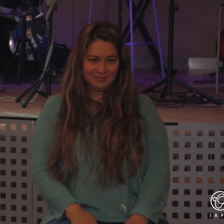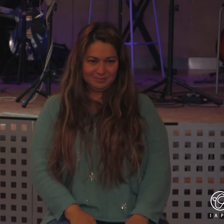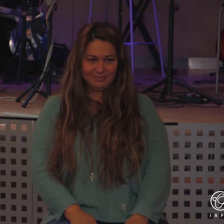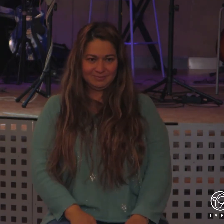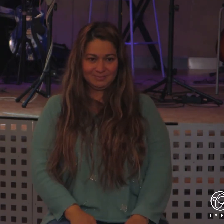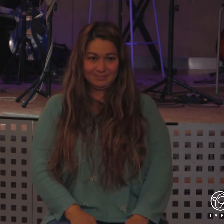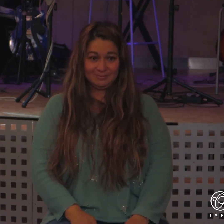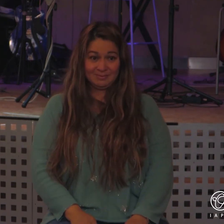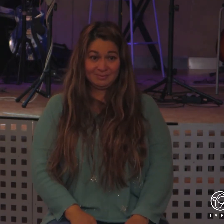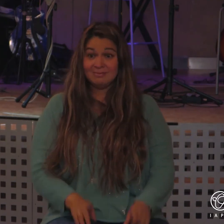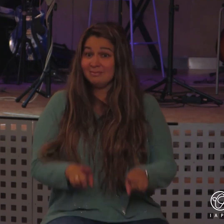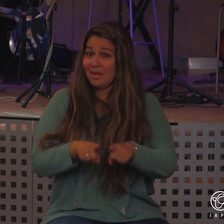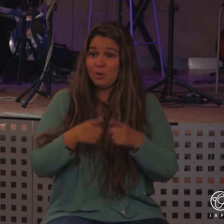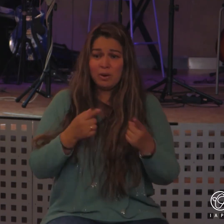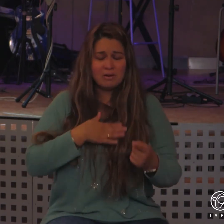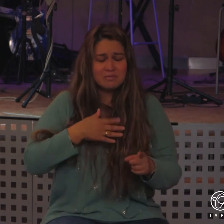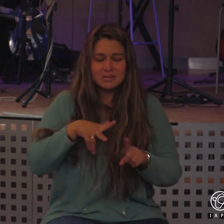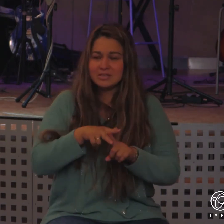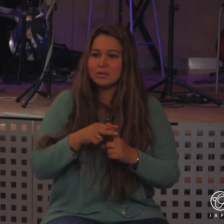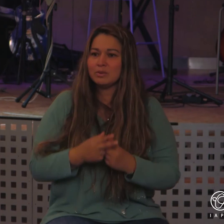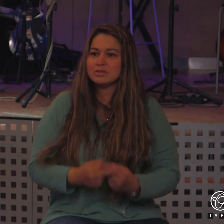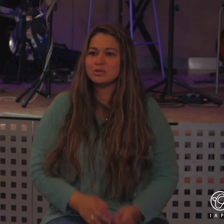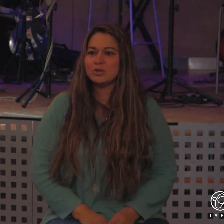no tiene derecho. Pertenecemos